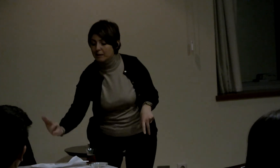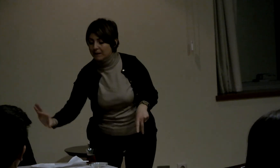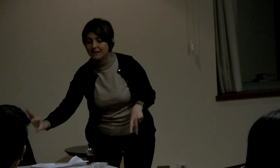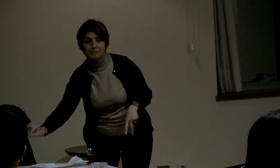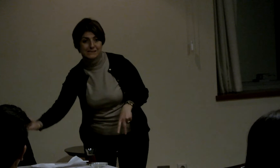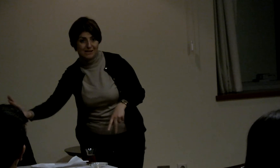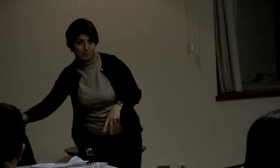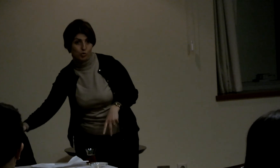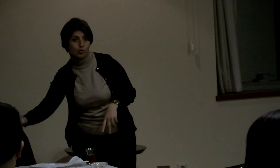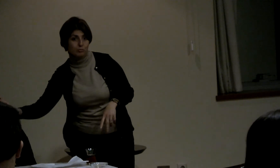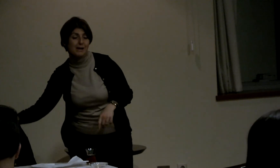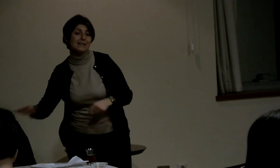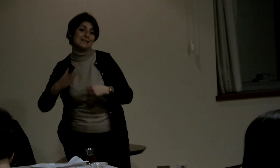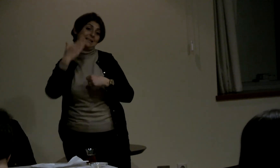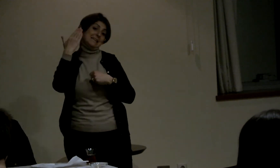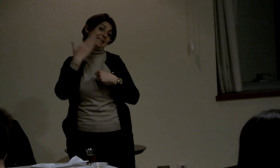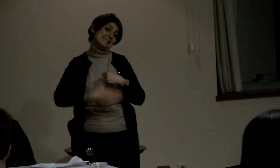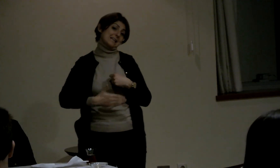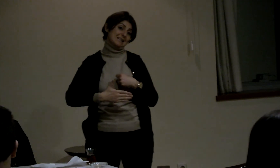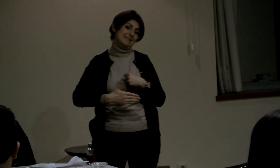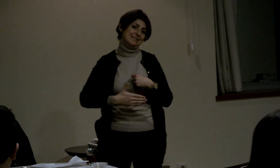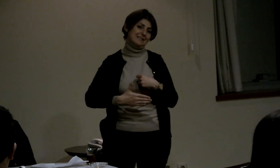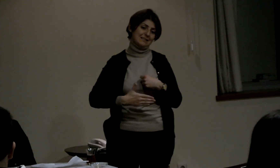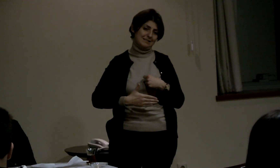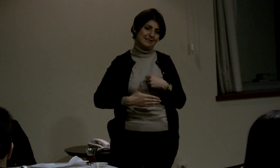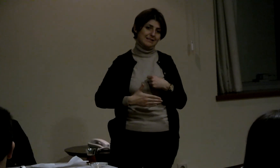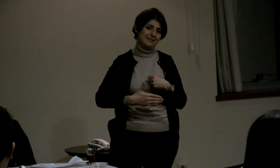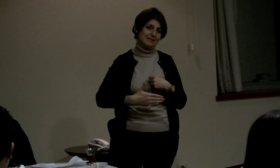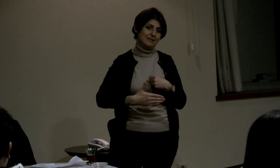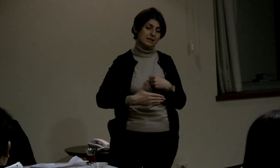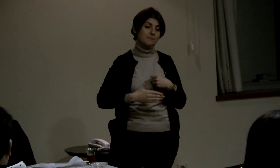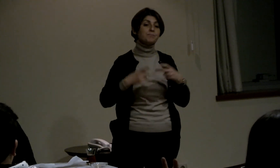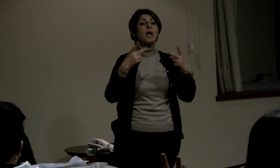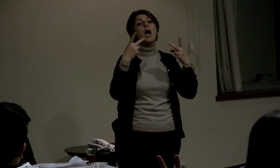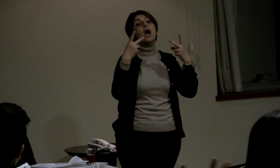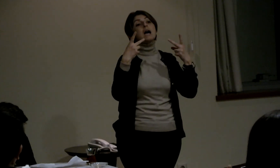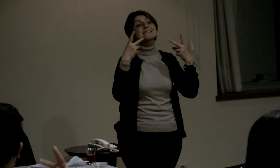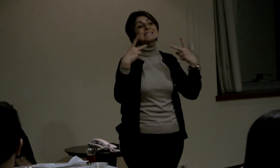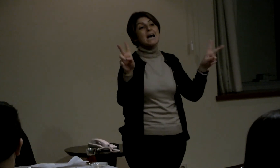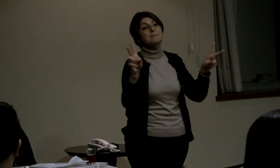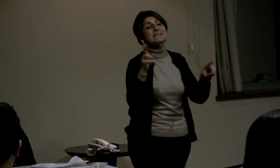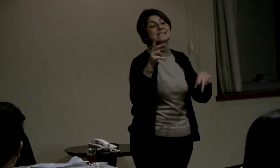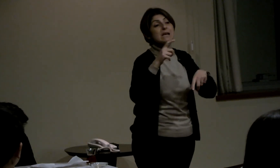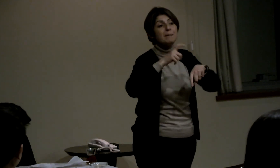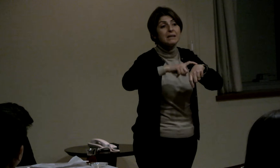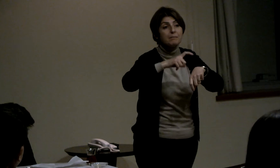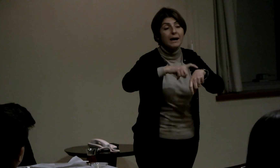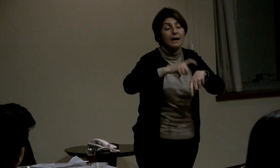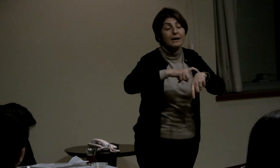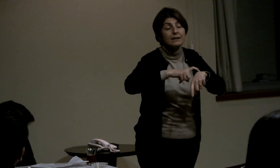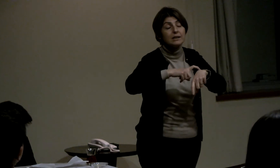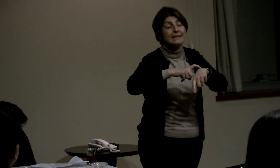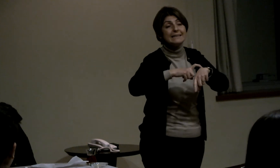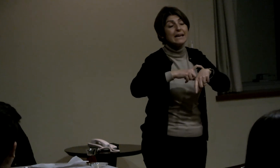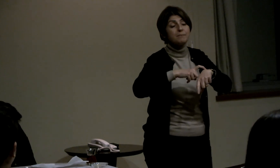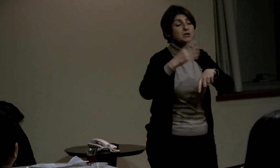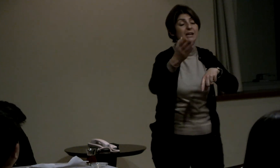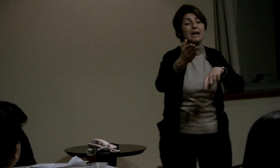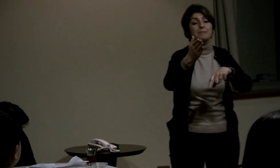ellemek, mesela dokunmak, yasak. Serbest zaman derken de? Serbest zaman ama ne yapacaksan